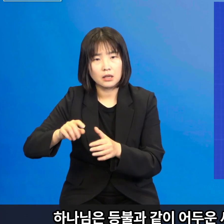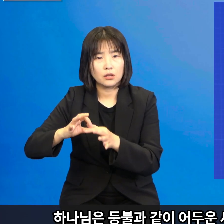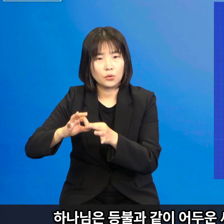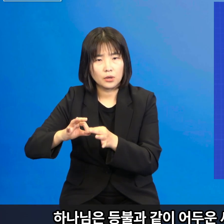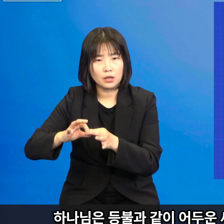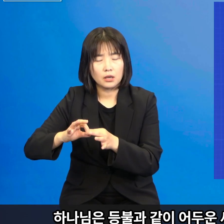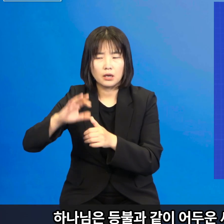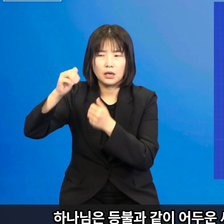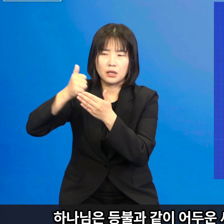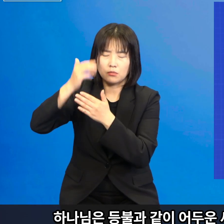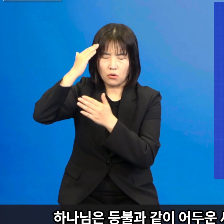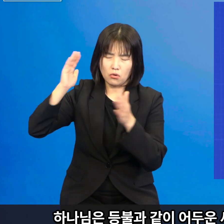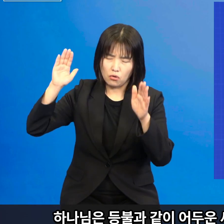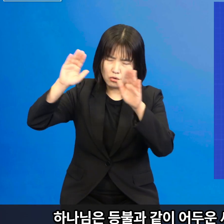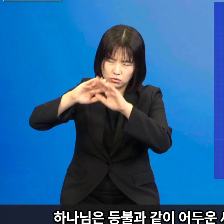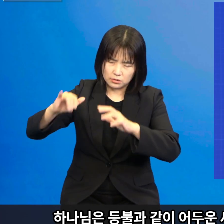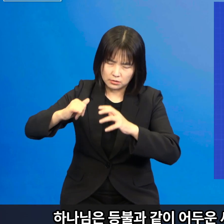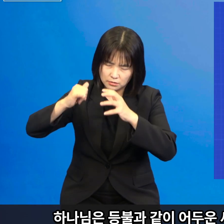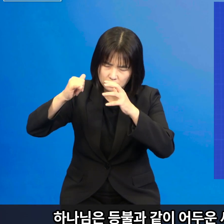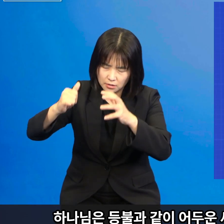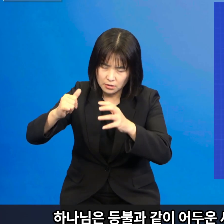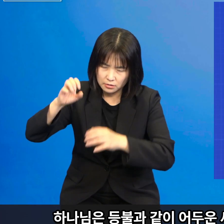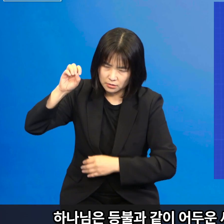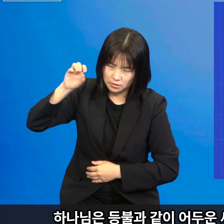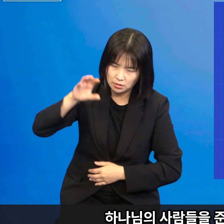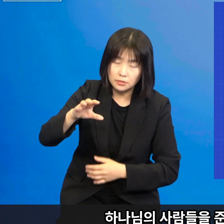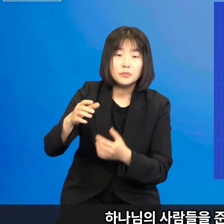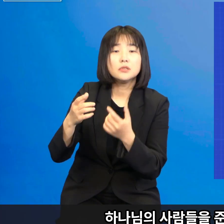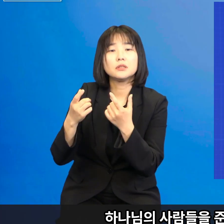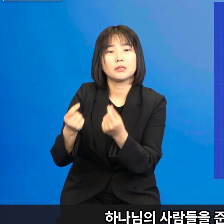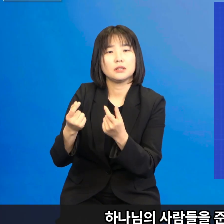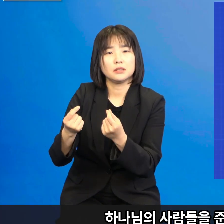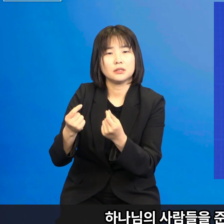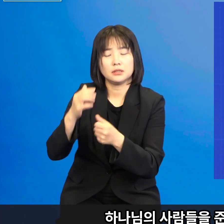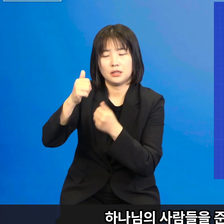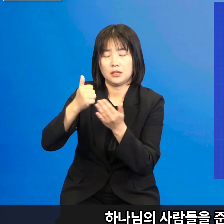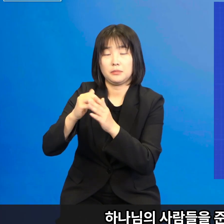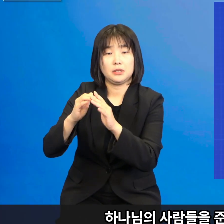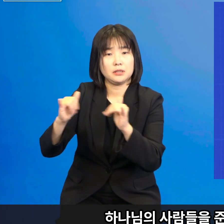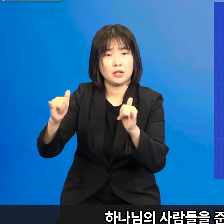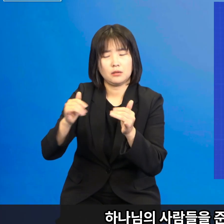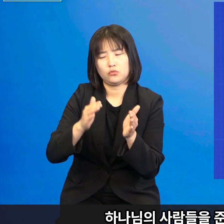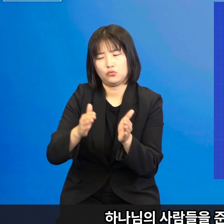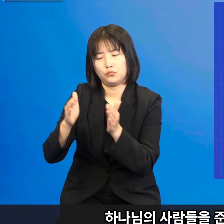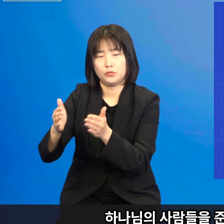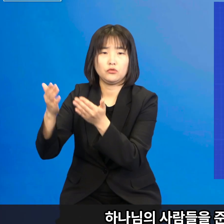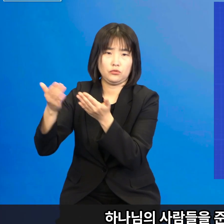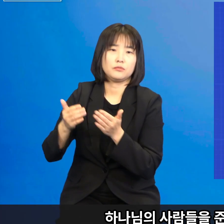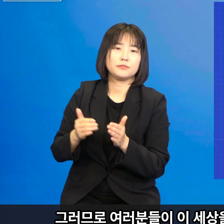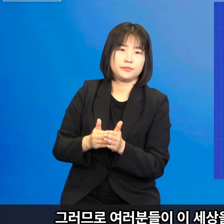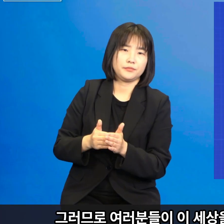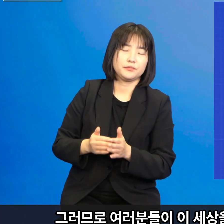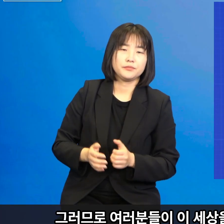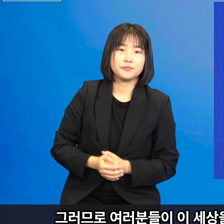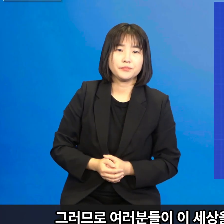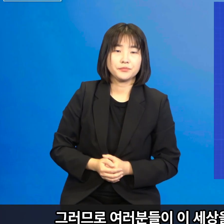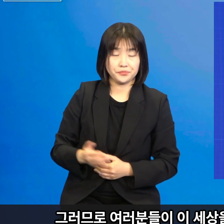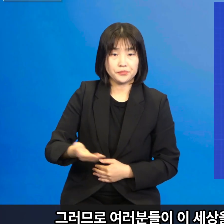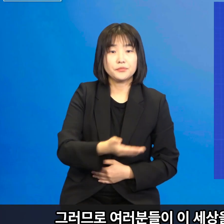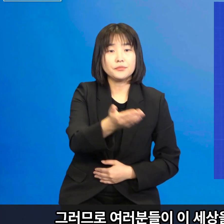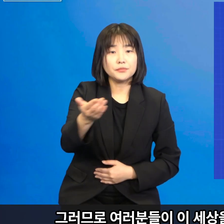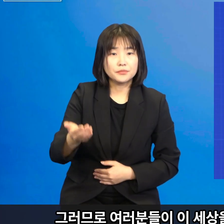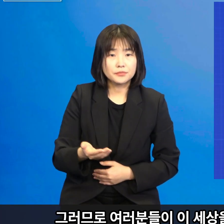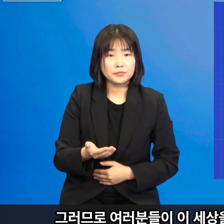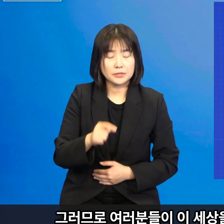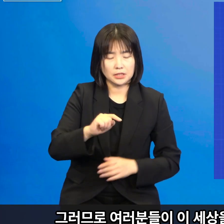같이 어두운 세상에 등불과 같은 니르와 같은 하나님의 사람들을 준비해 주셨던 것입니다. 그러므로 여러분들이